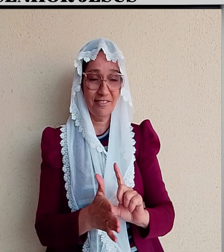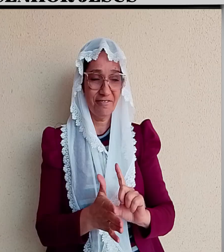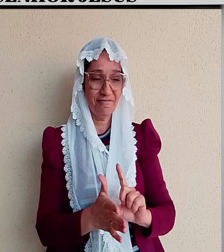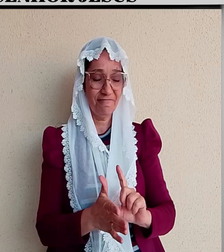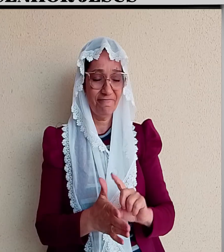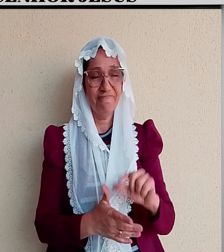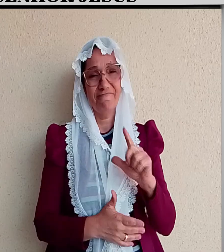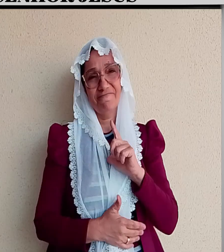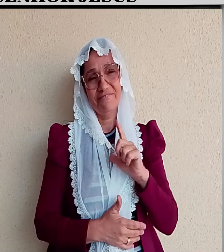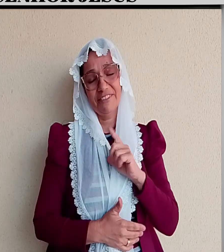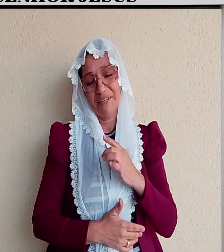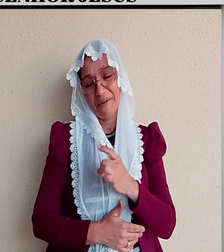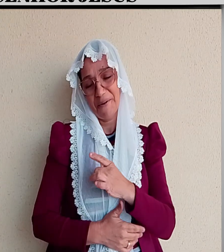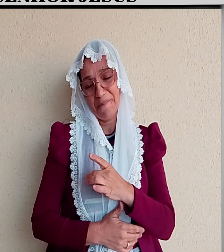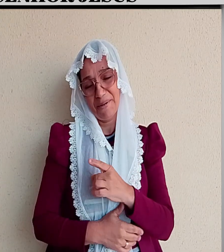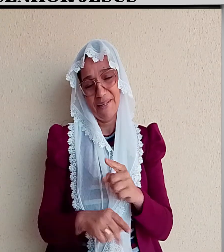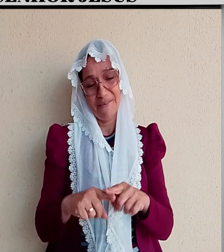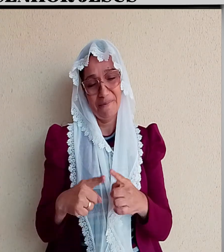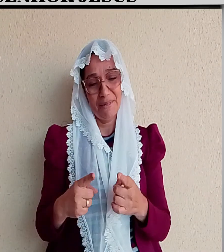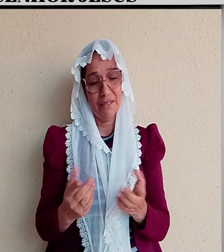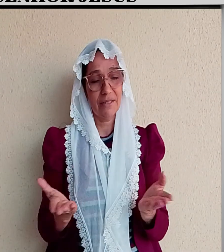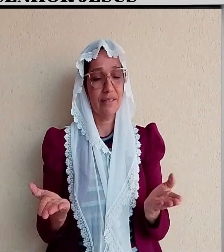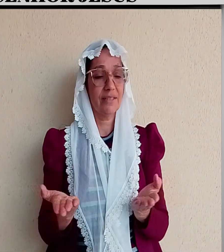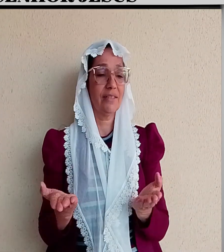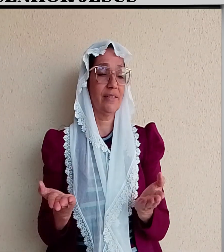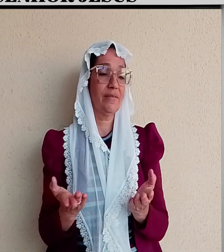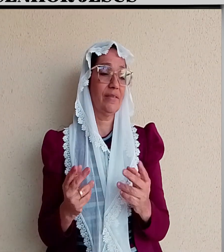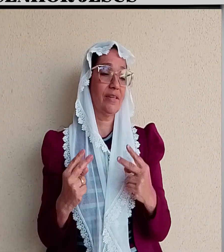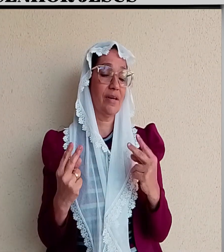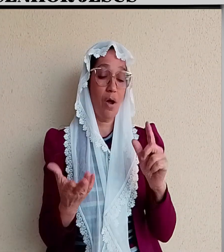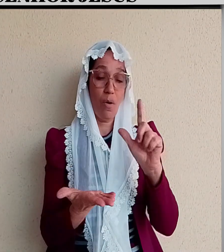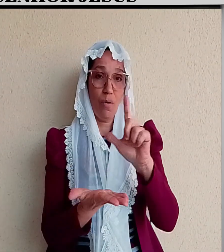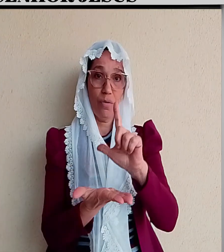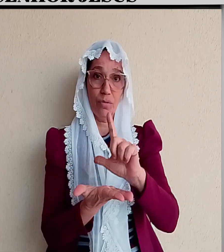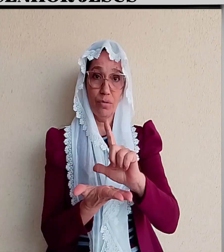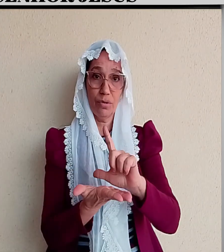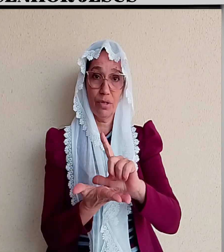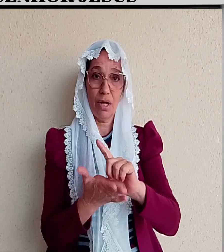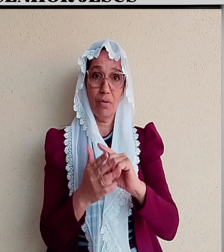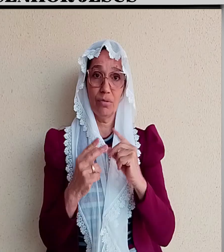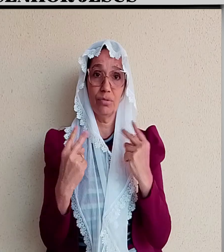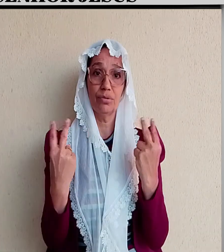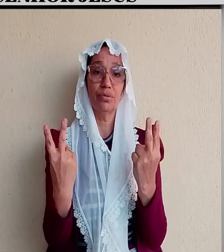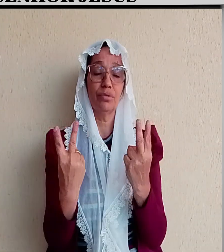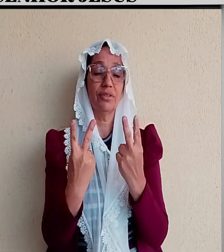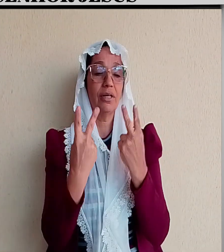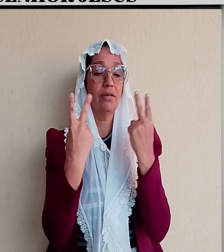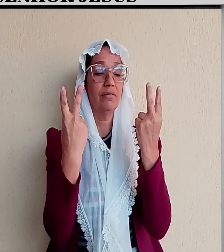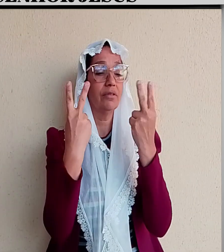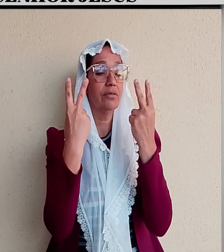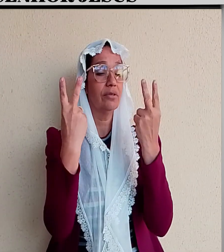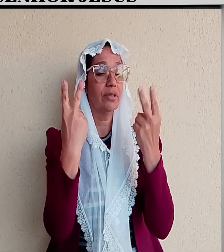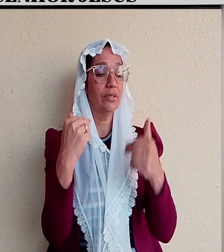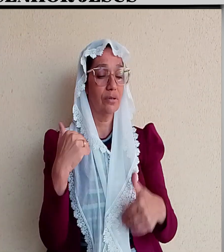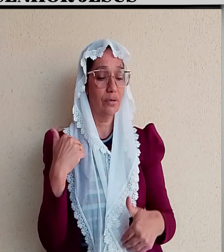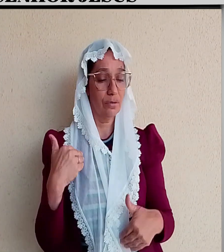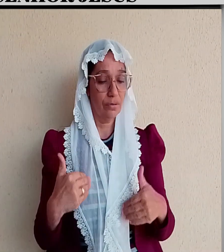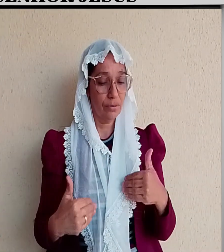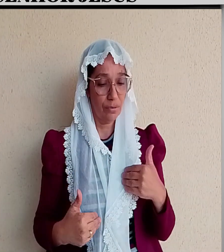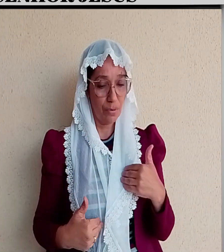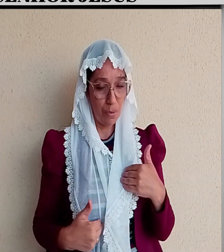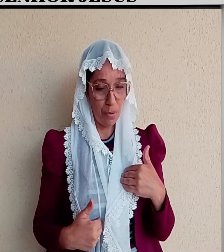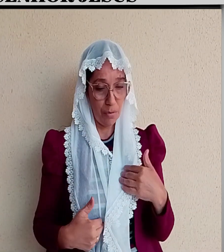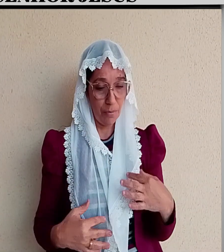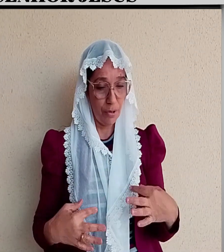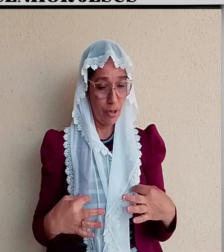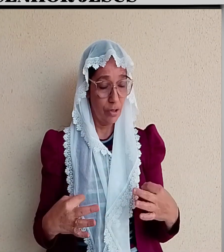seu laudo da vitória, aleluia, esse receberá um novo corpo, aleluia, uma nova veste, uma veste sem mancha de sangue, uma veste,